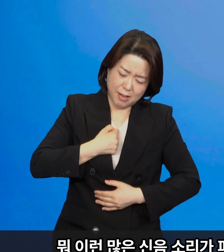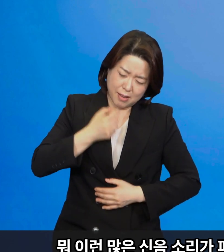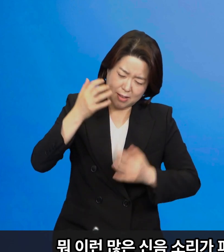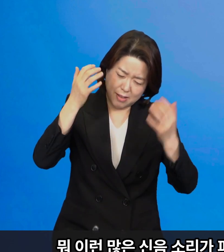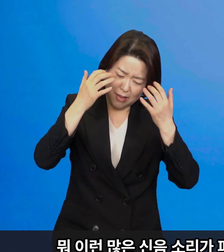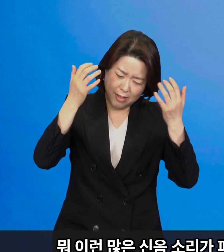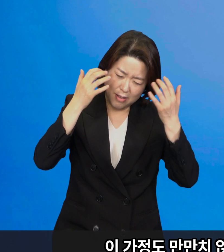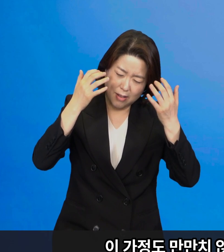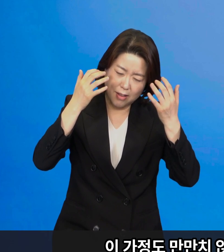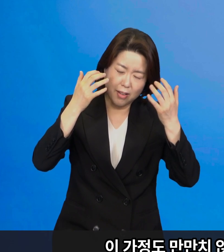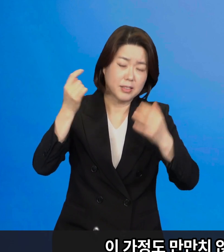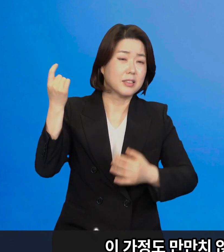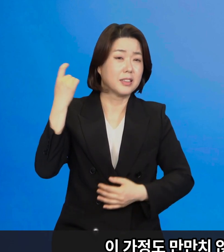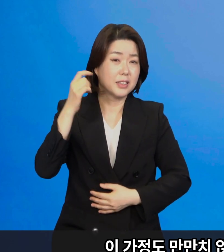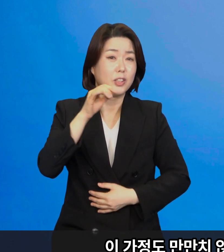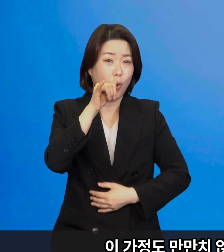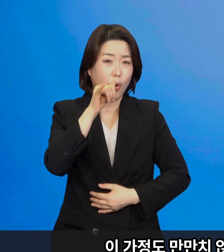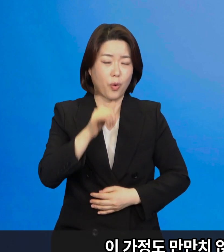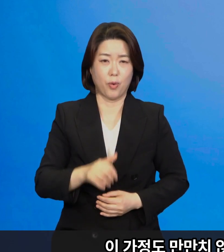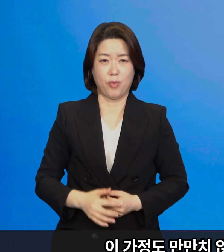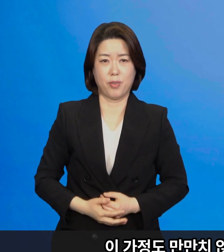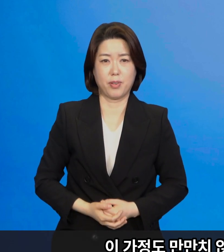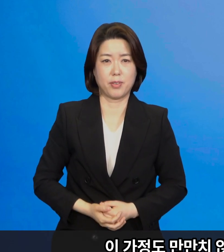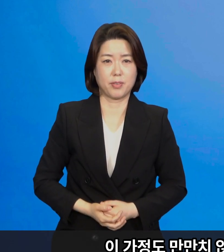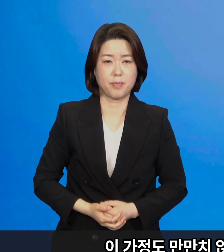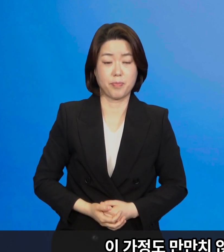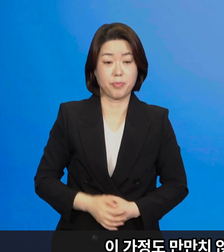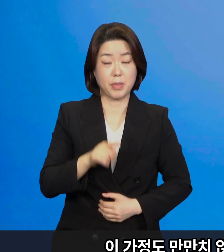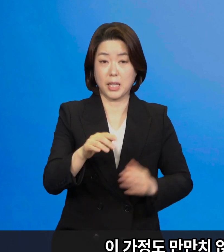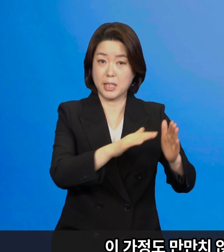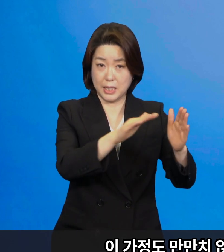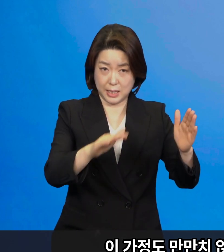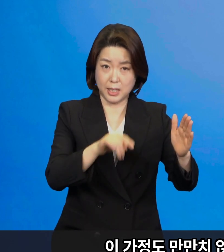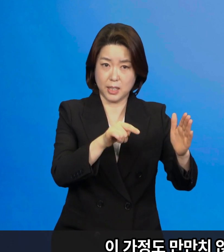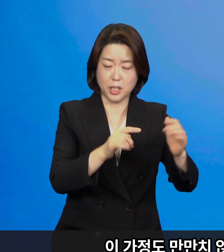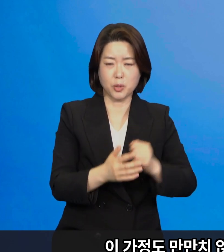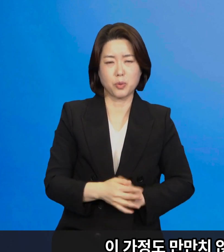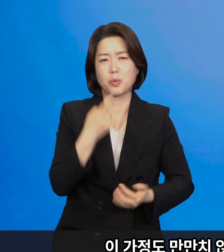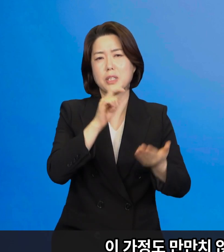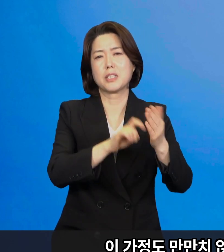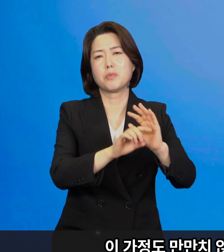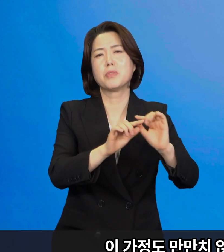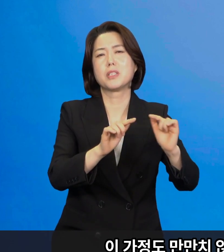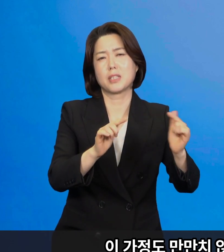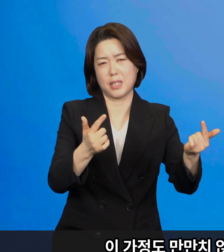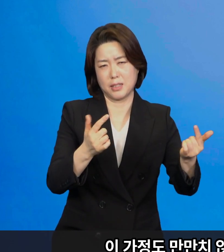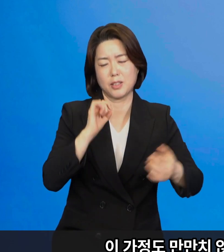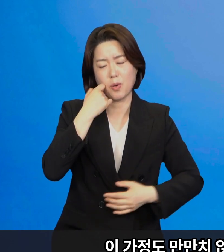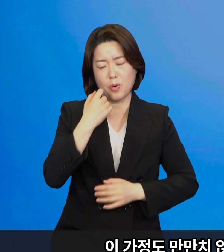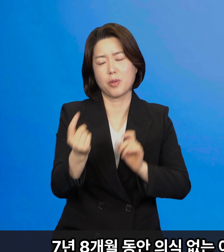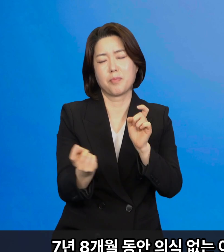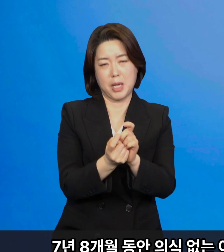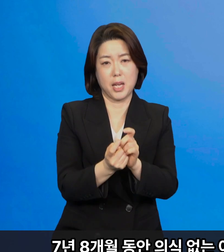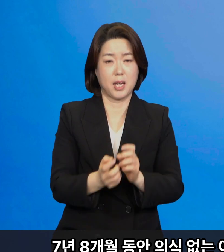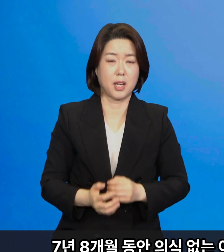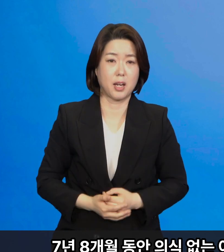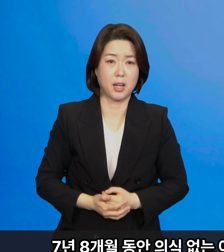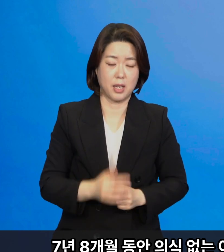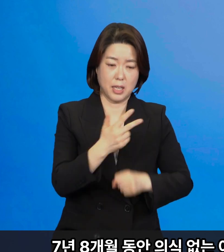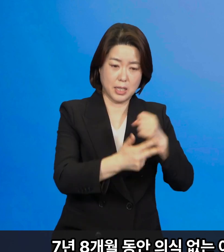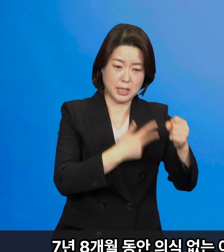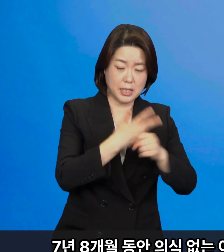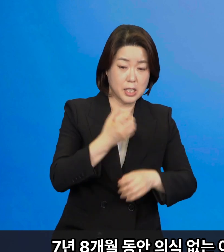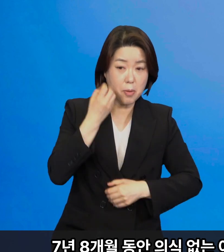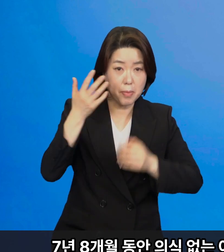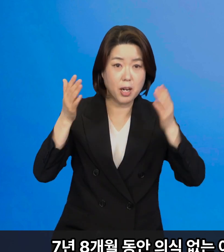신음소리가 들려와요. 이 가정도 만만치 않은 어려움을 겪었어요. 7년 8개월